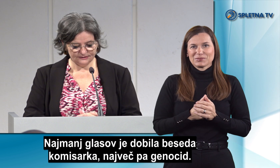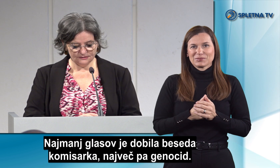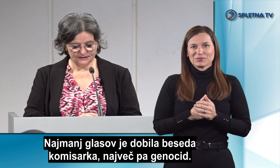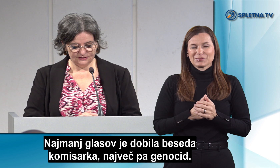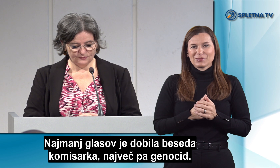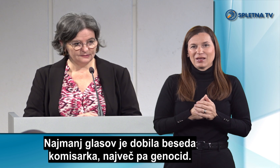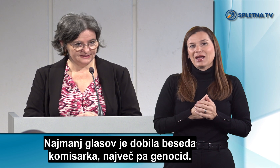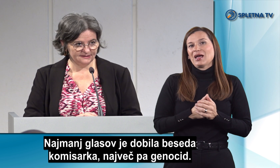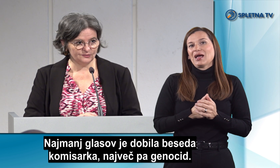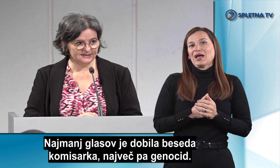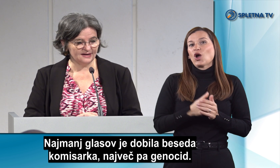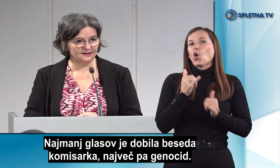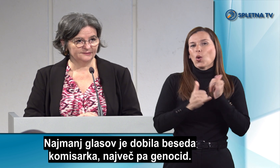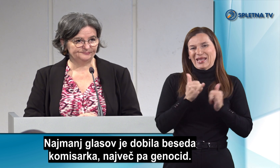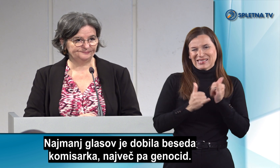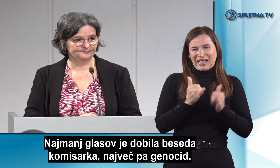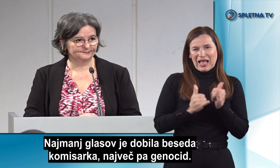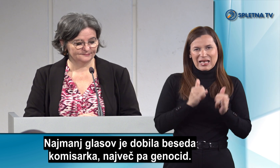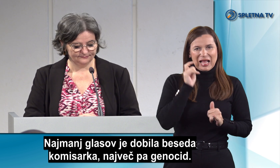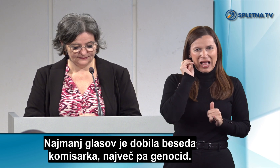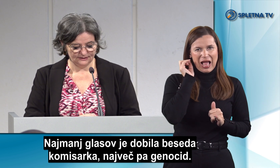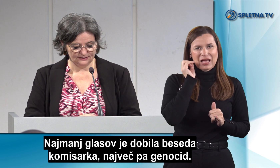Najmanj glasov je dobila beseda komisarka.